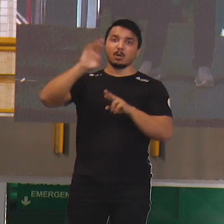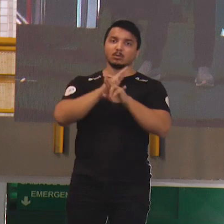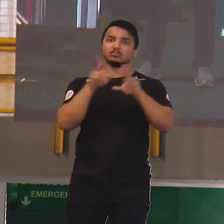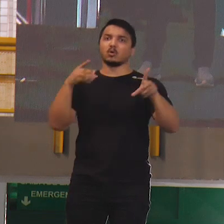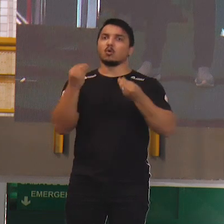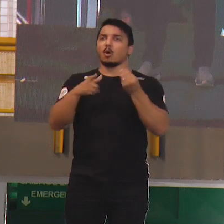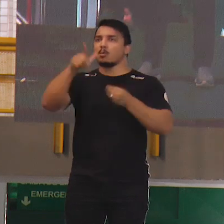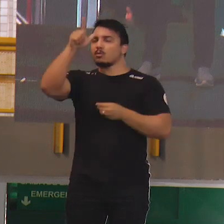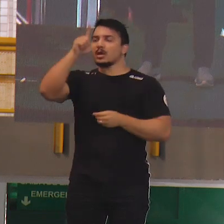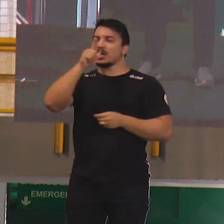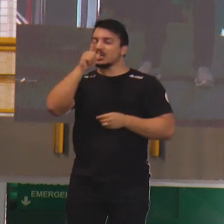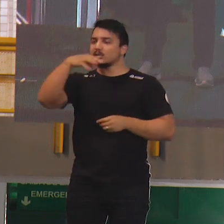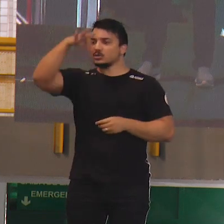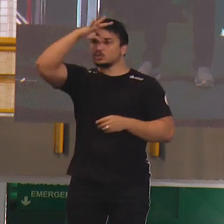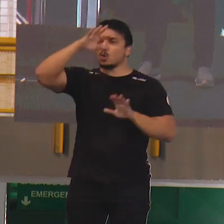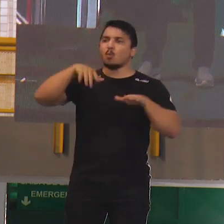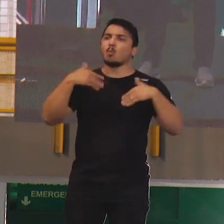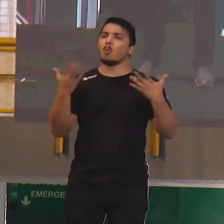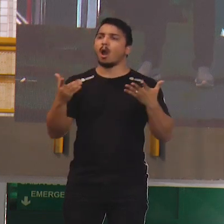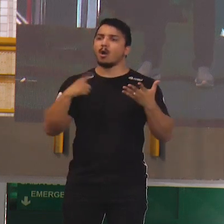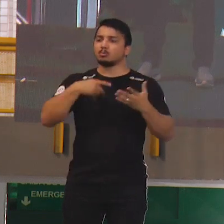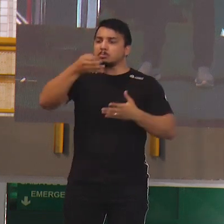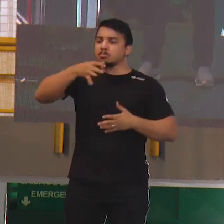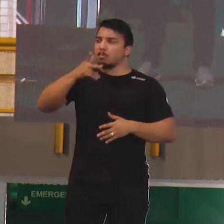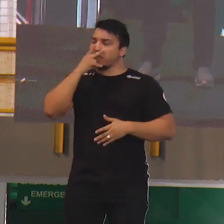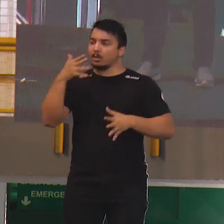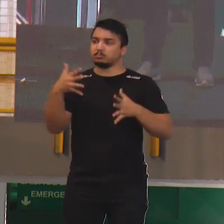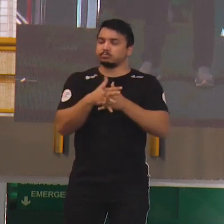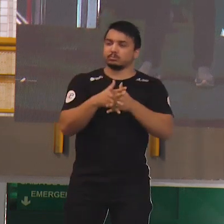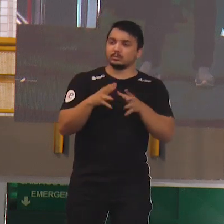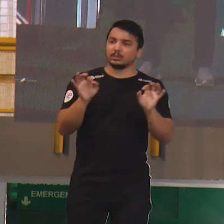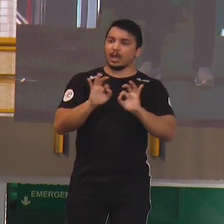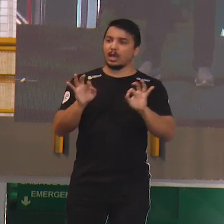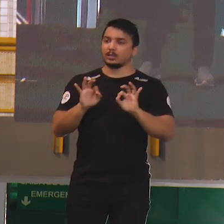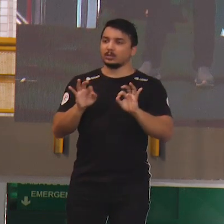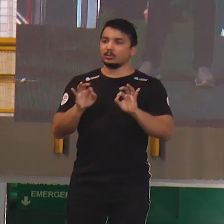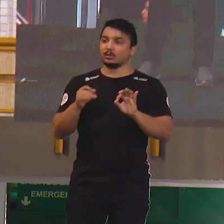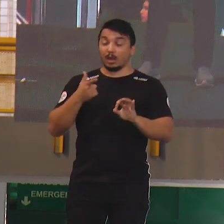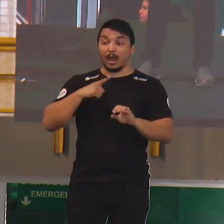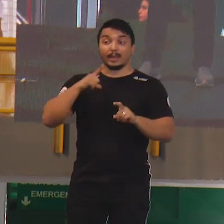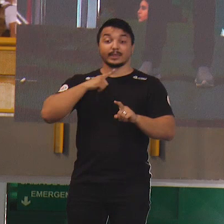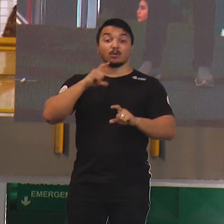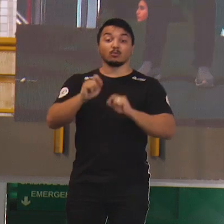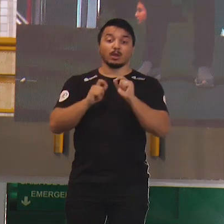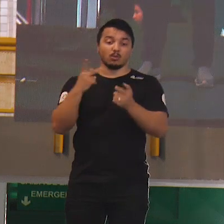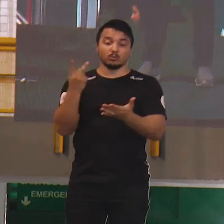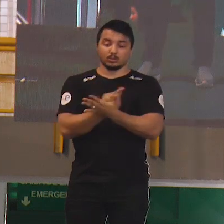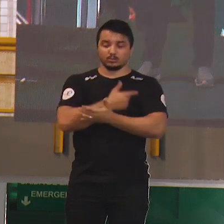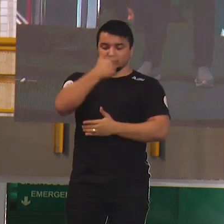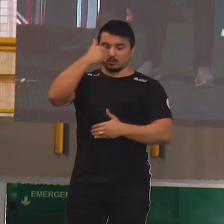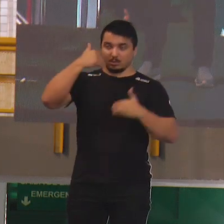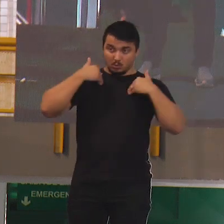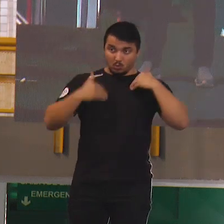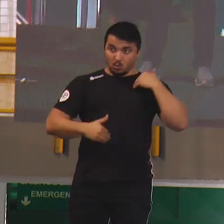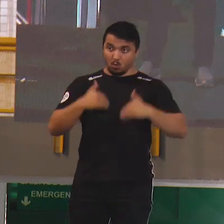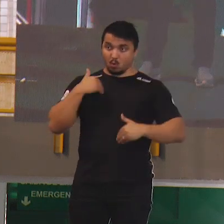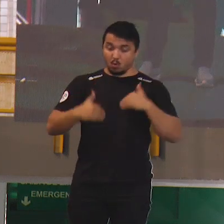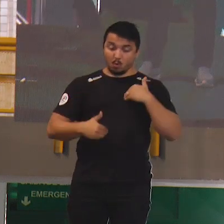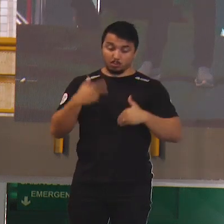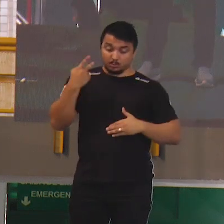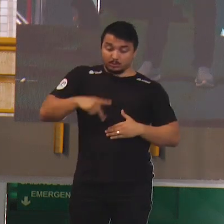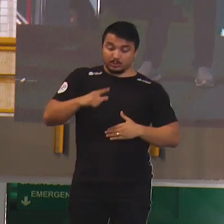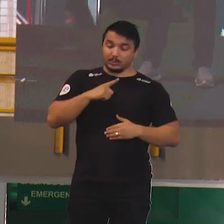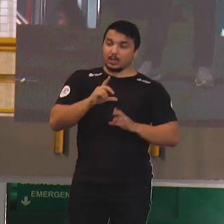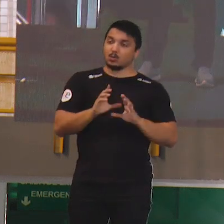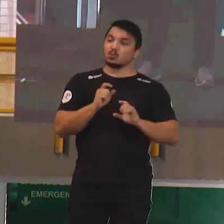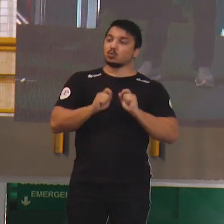diferenciação sexual, por algum motivo, não funciona. E aí, esse embrião vai